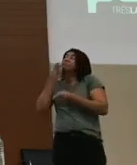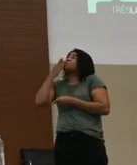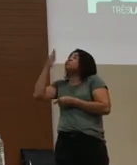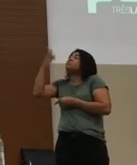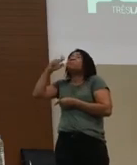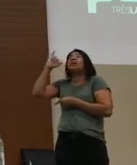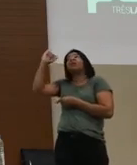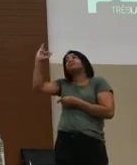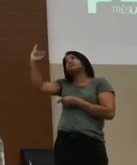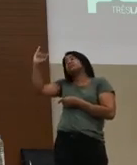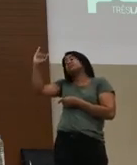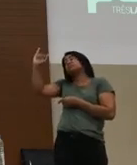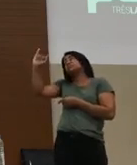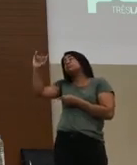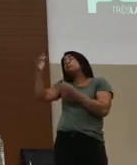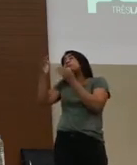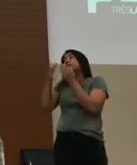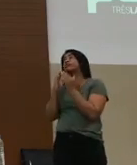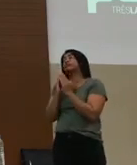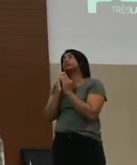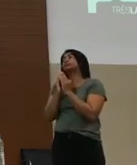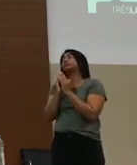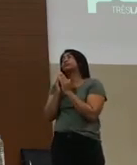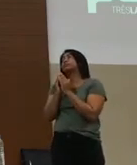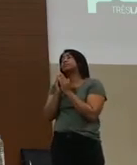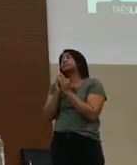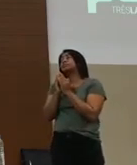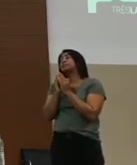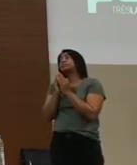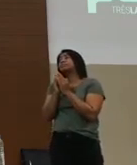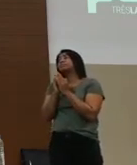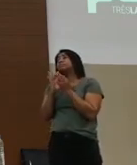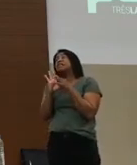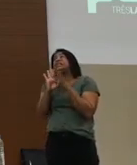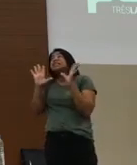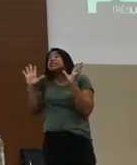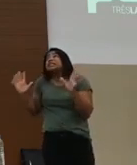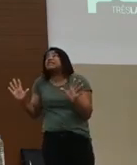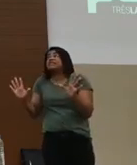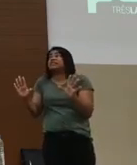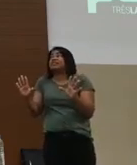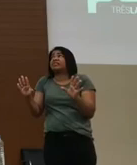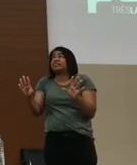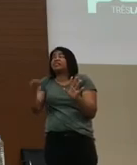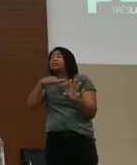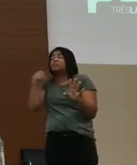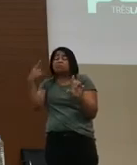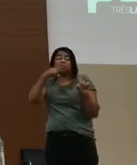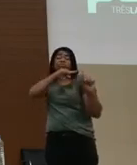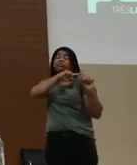cálice, contudo, seja feita a tua vontade, não a minha.